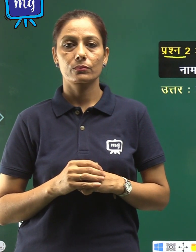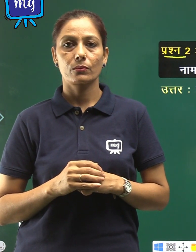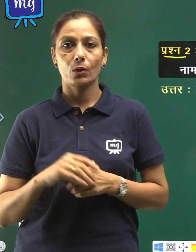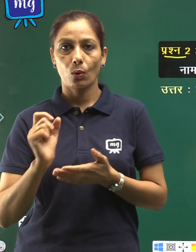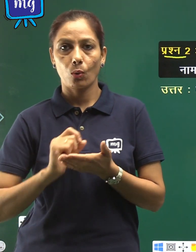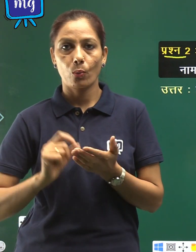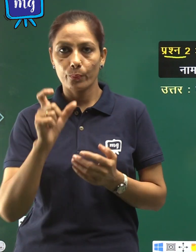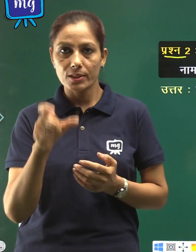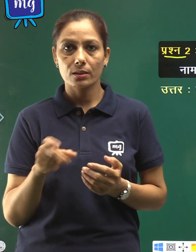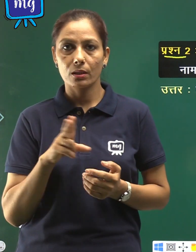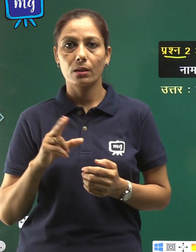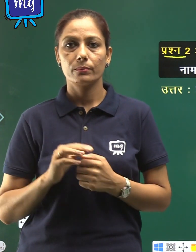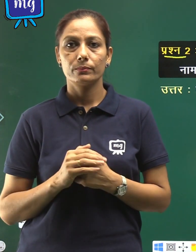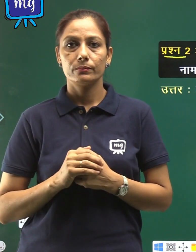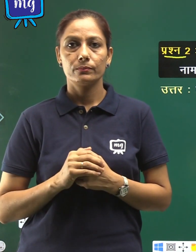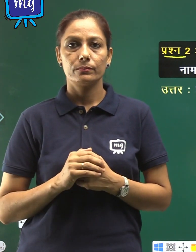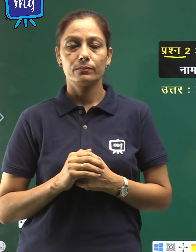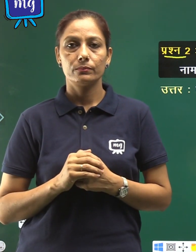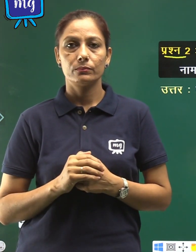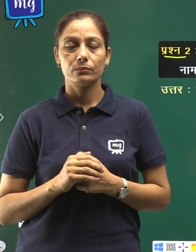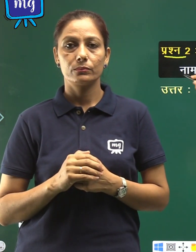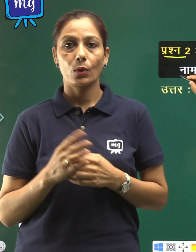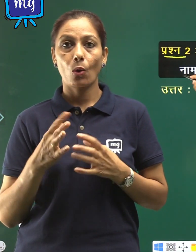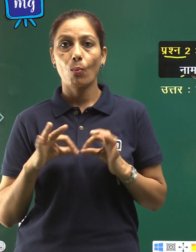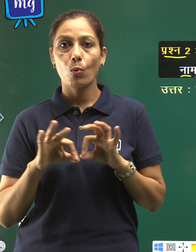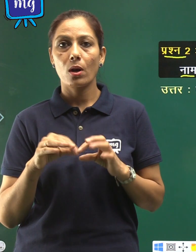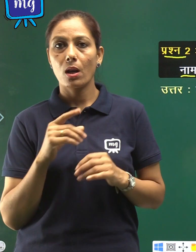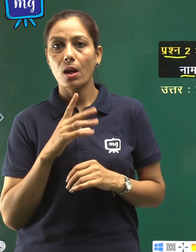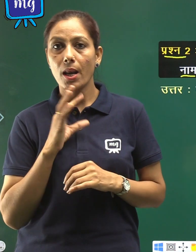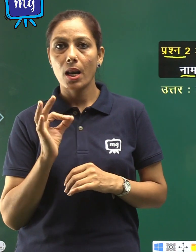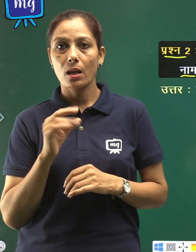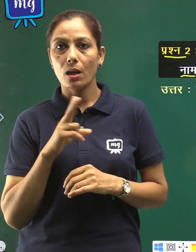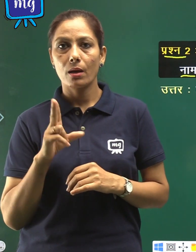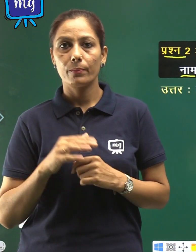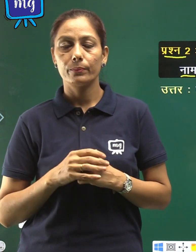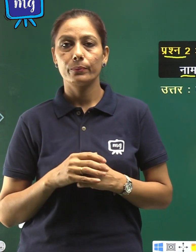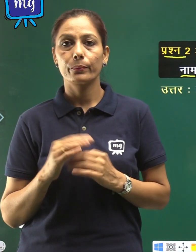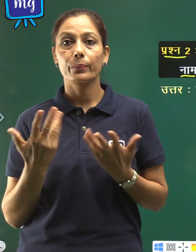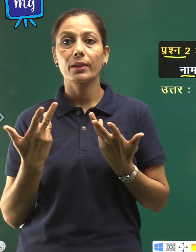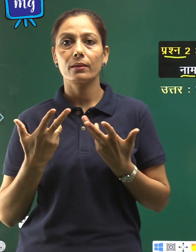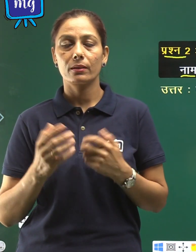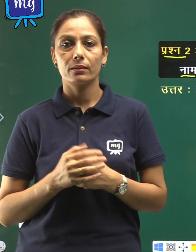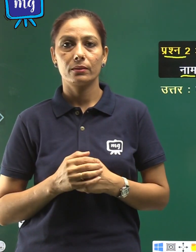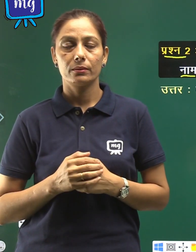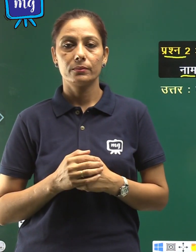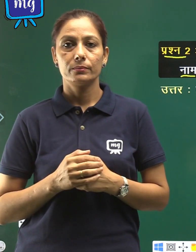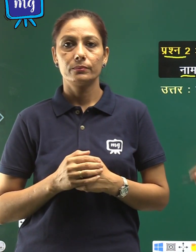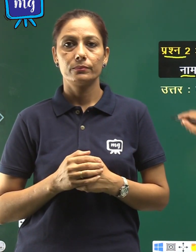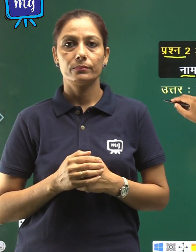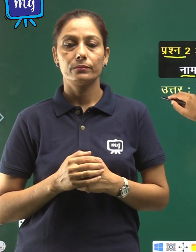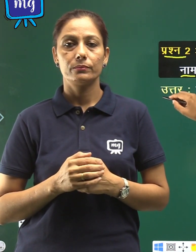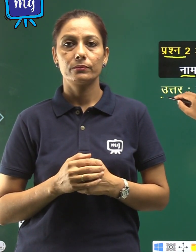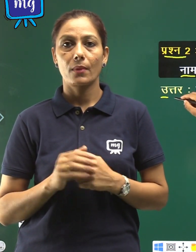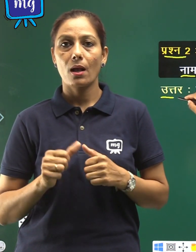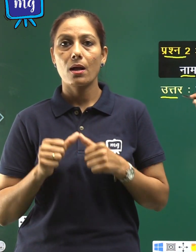संकृत्यायन क्वा मूल नाम क्या था कि